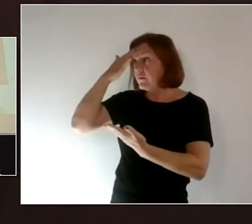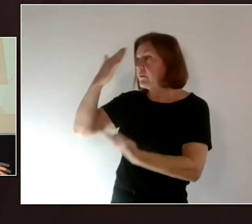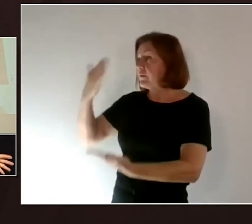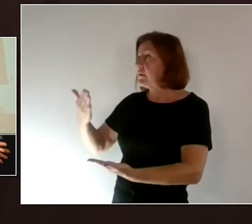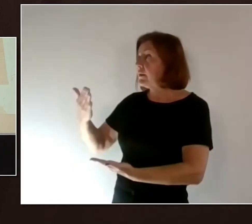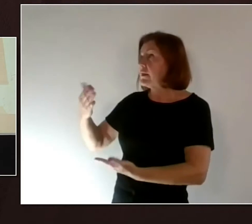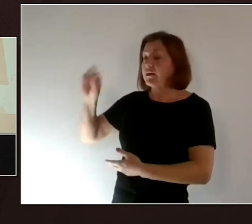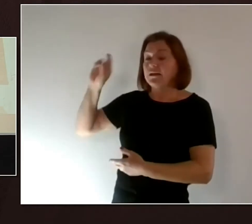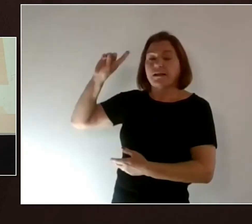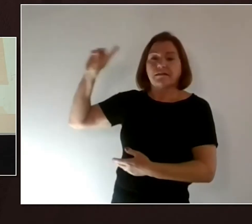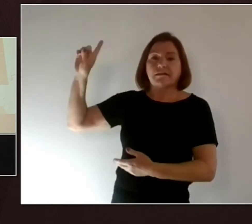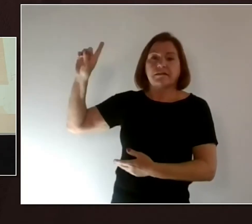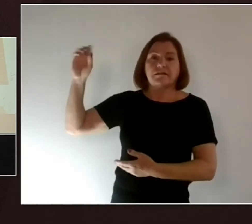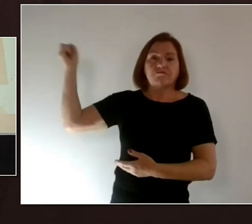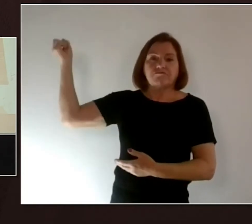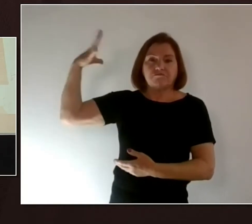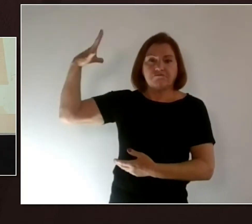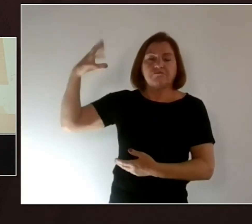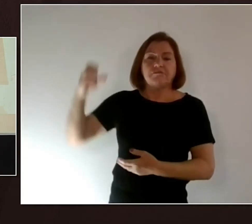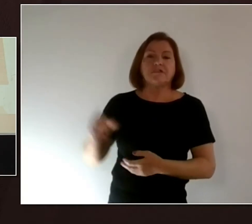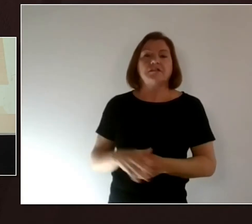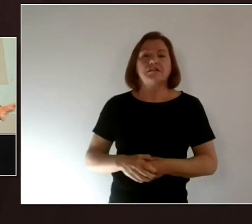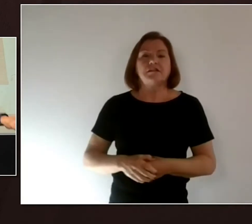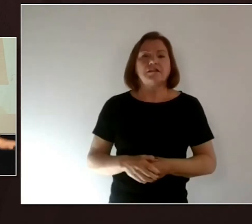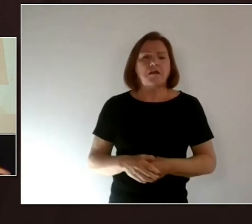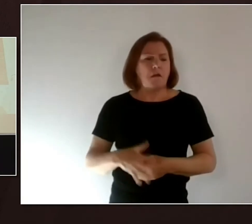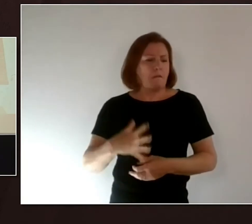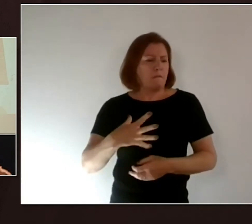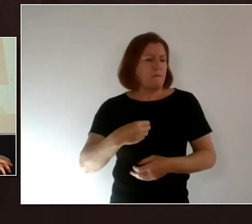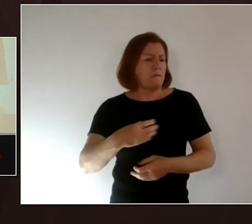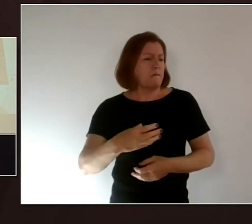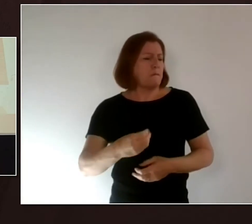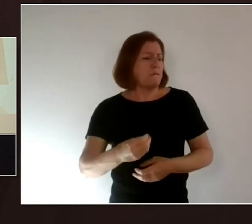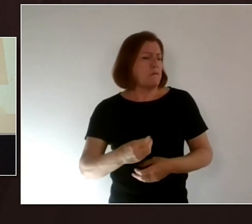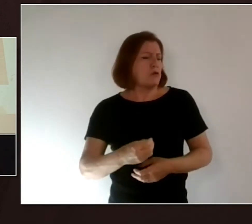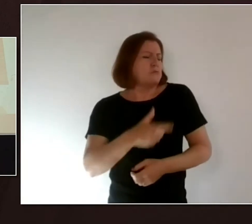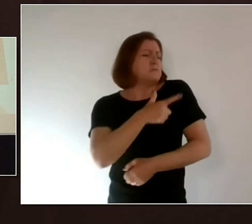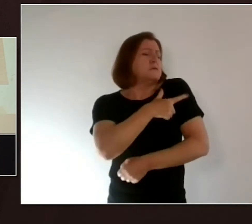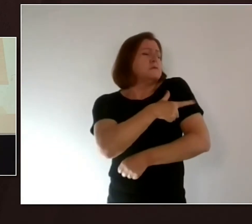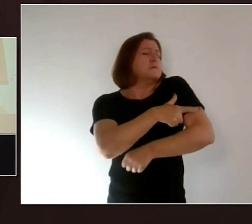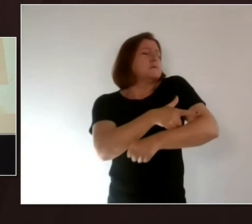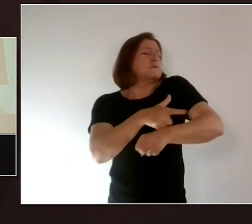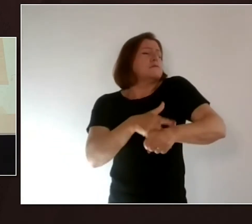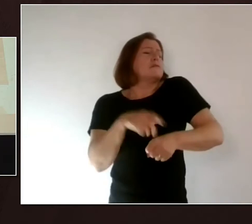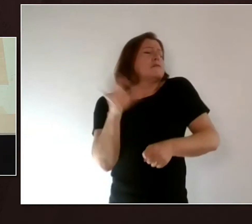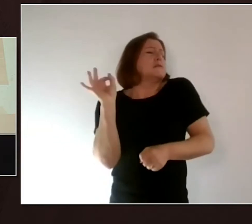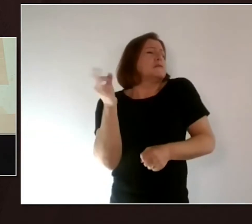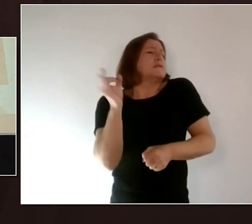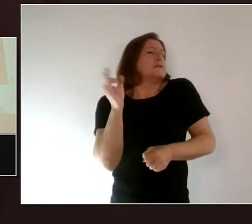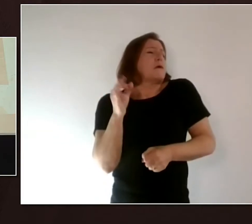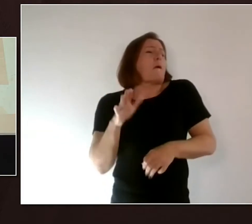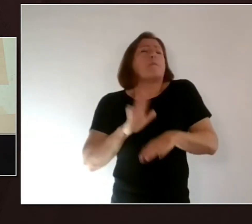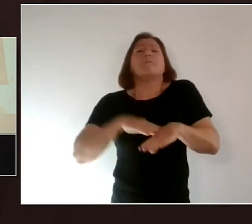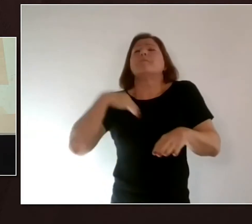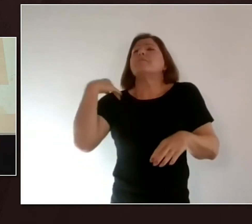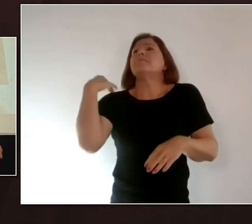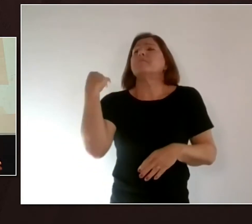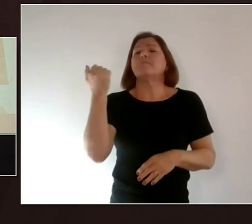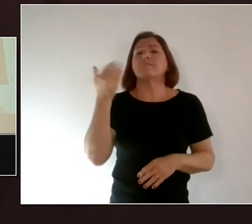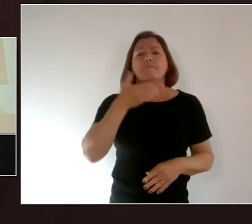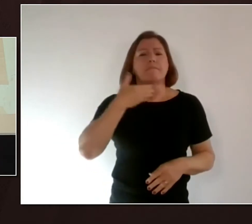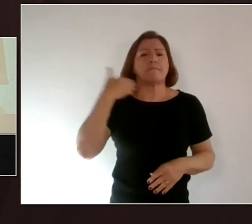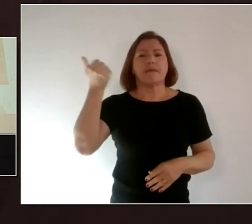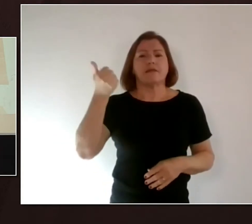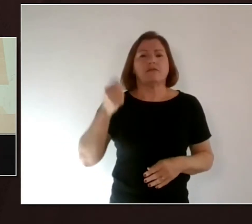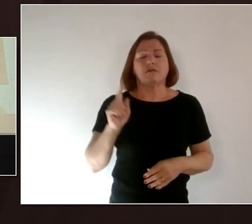né? Os meus filhos são os mais educados desse mundo. Irmão, não existe isso. Tudo é pela misericórdia do